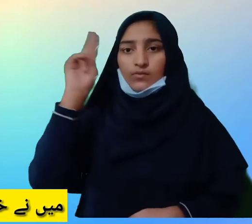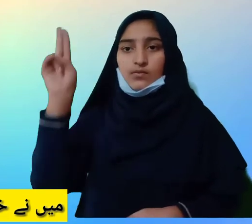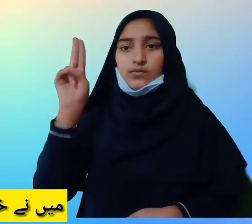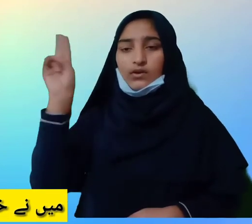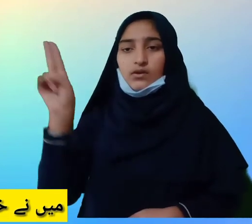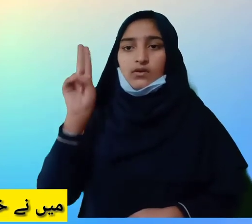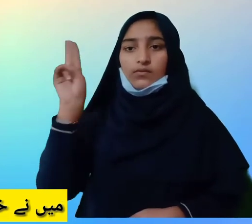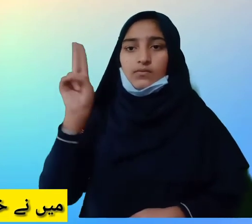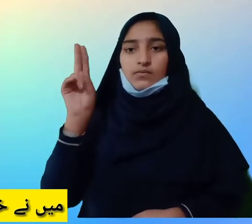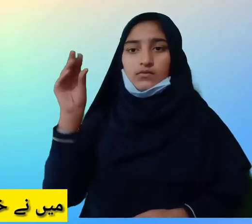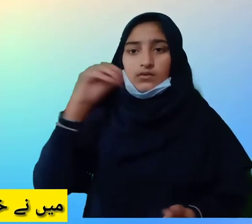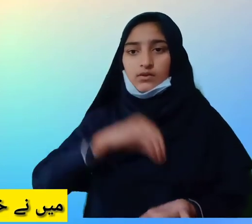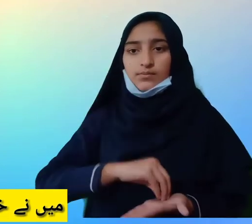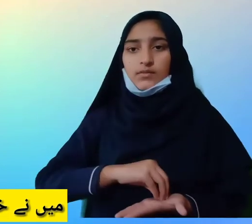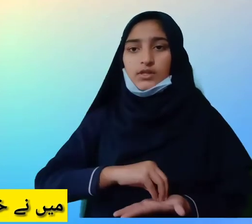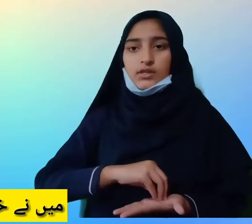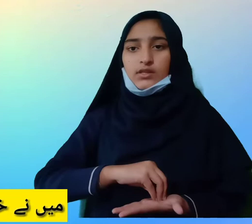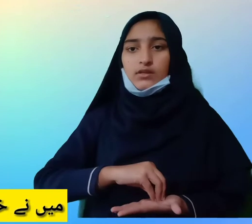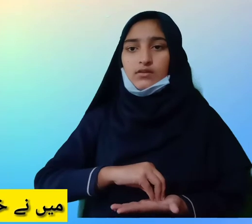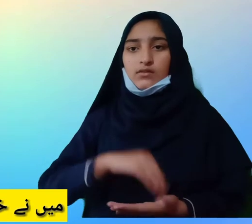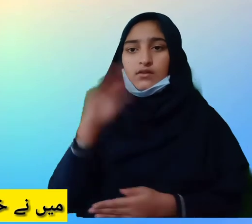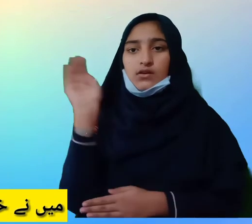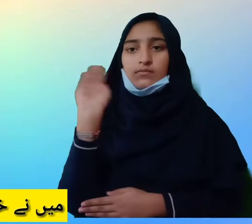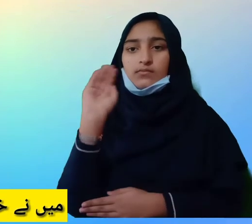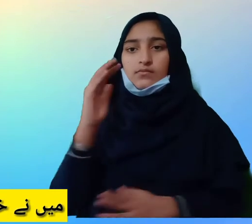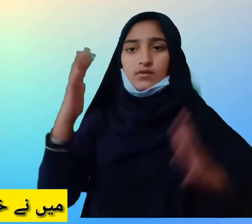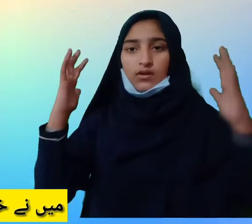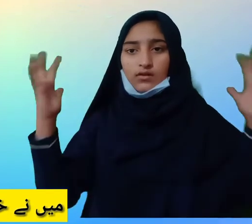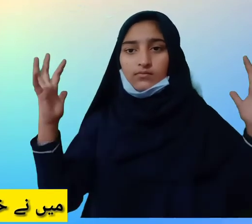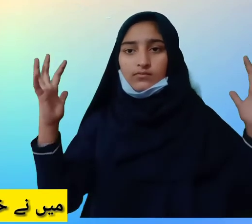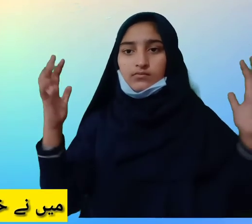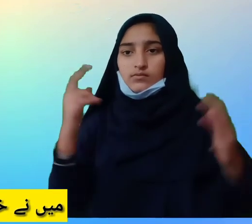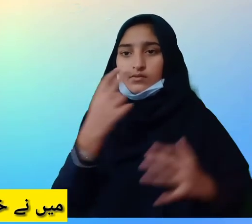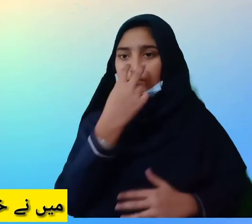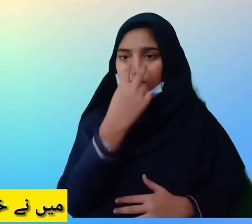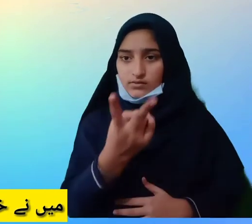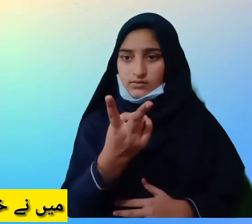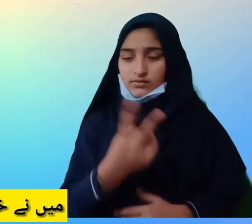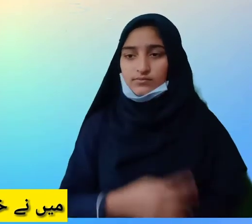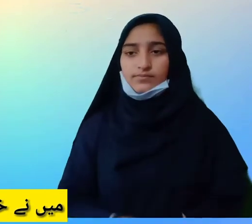ख्वाब में अज़दहा देखा।